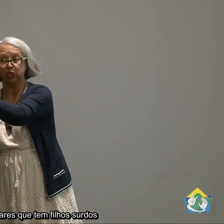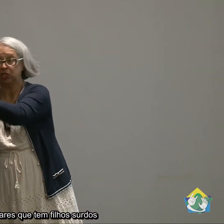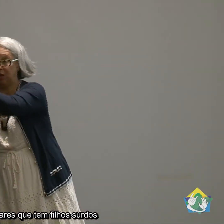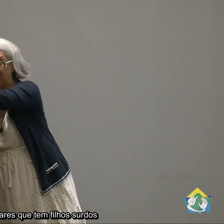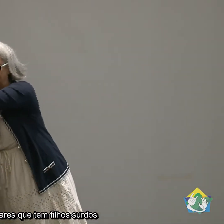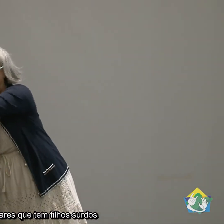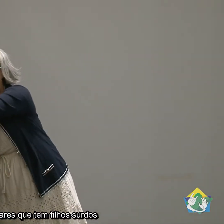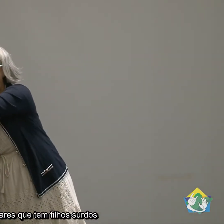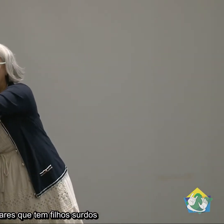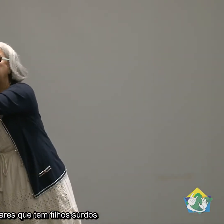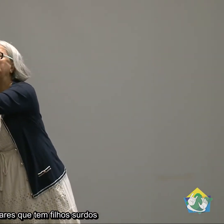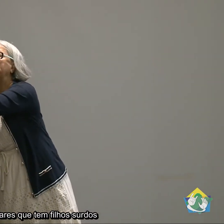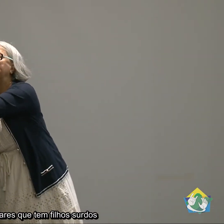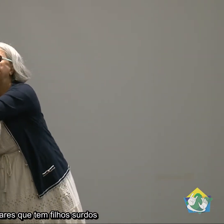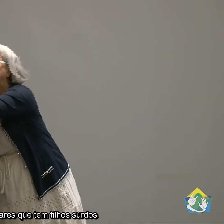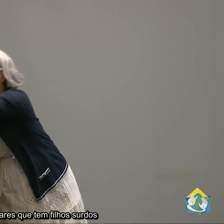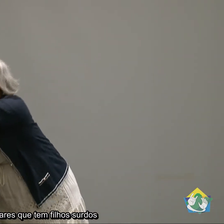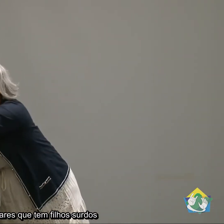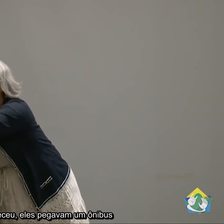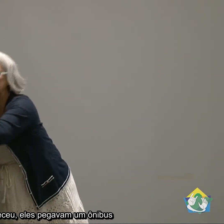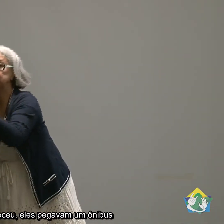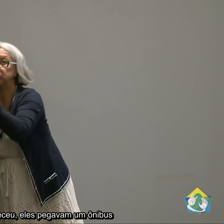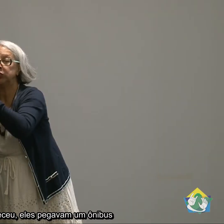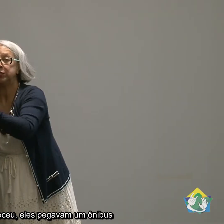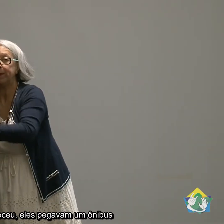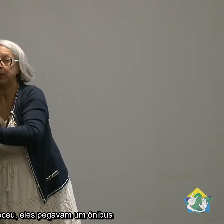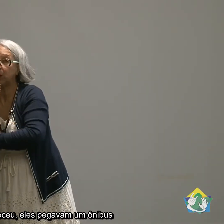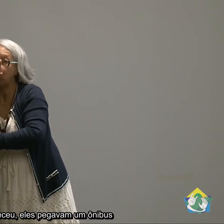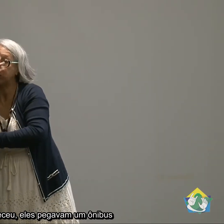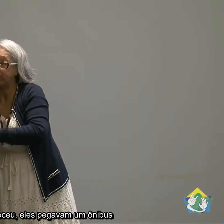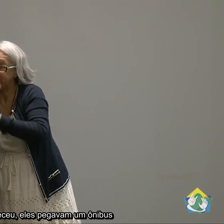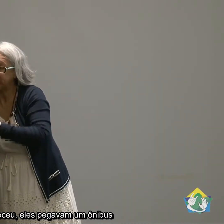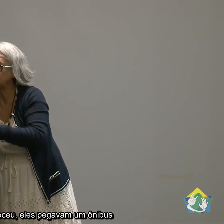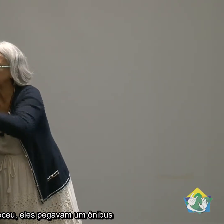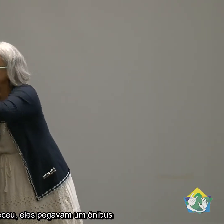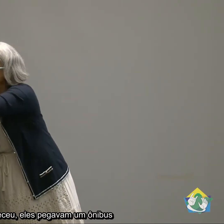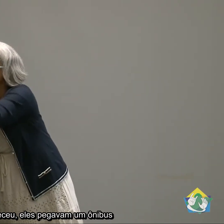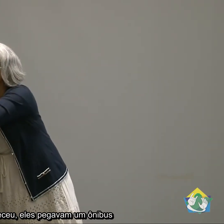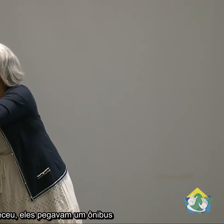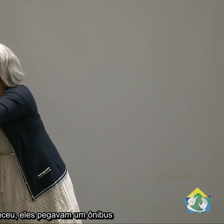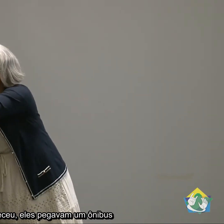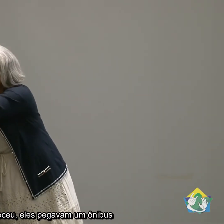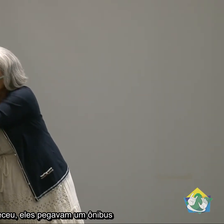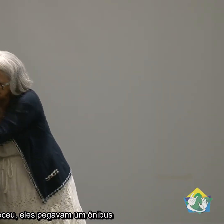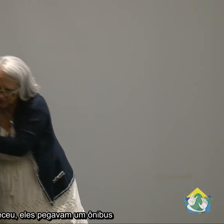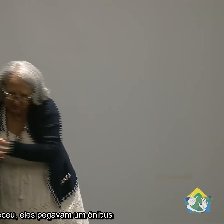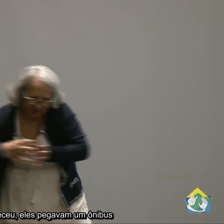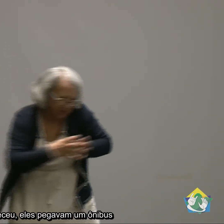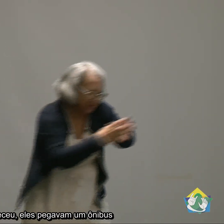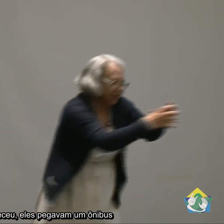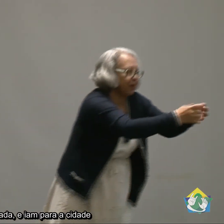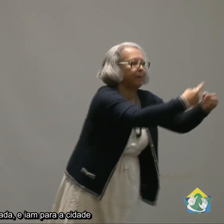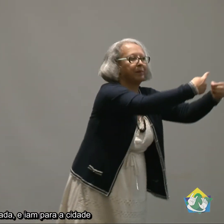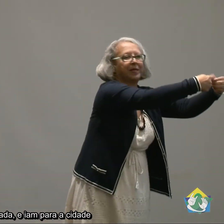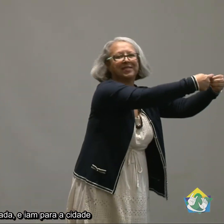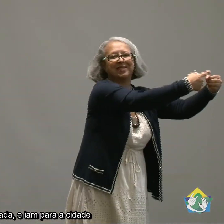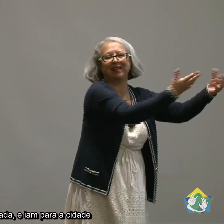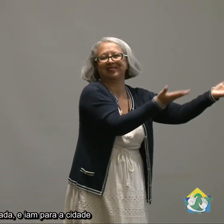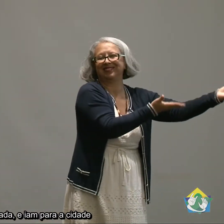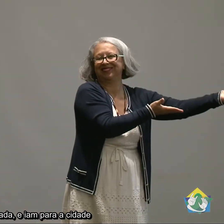Alguns familiares que têm filhos surdos, o que aconteceu? Eles pegavam um ônibus de madrugada e iam